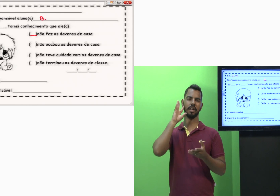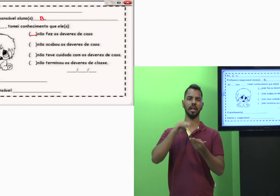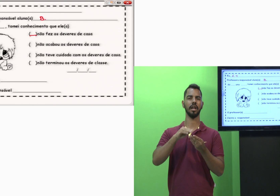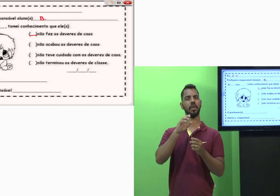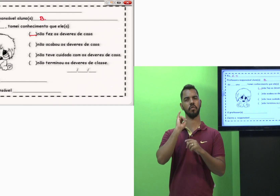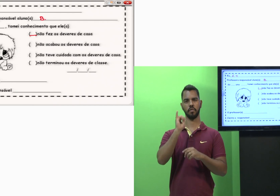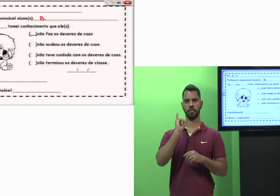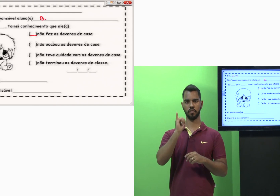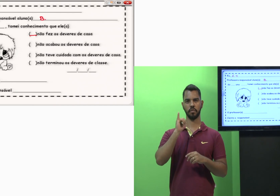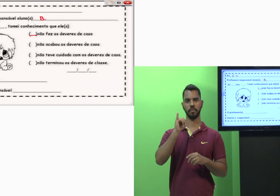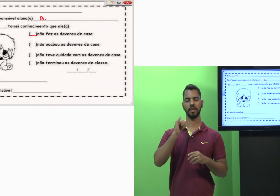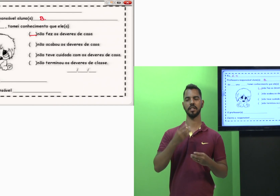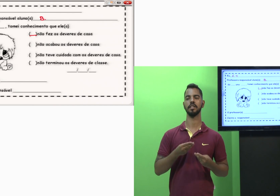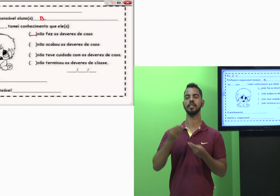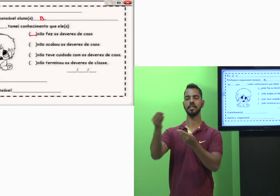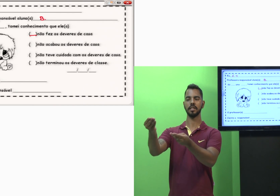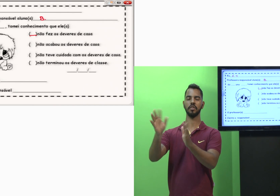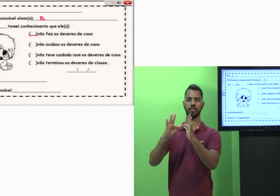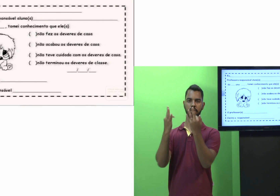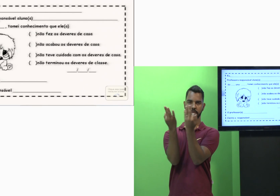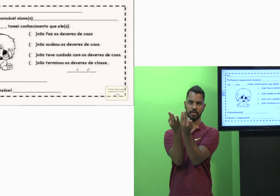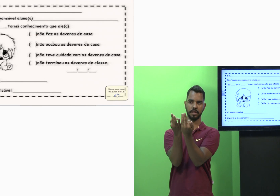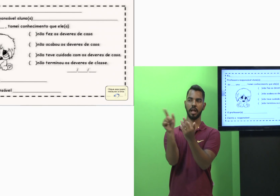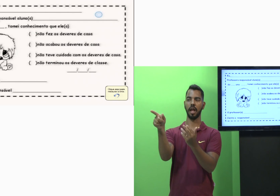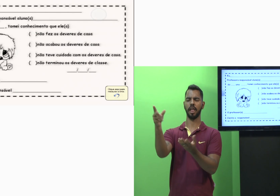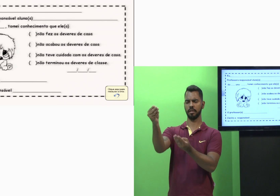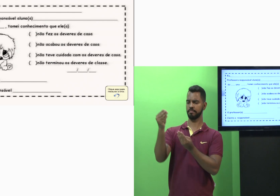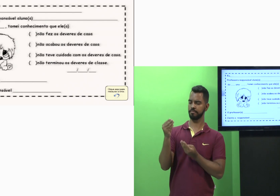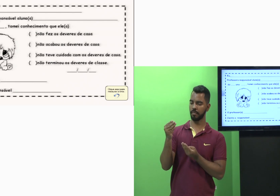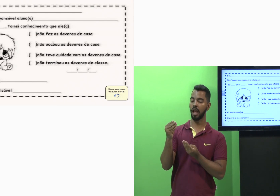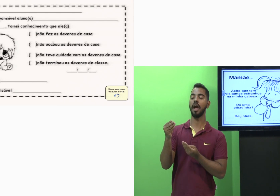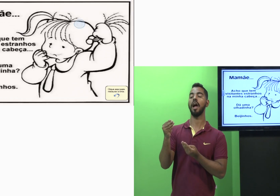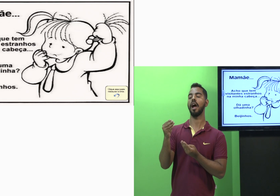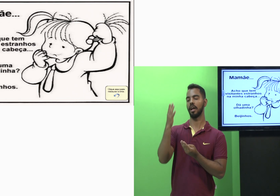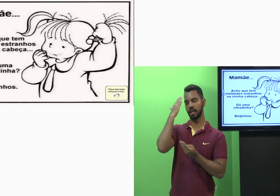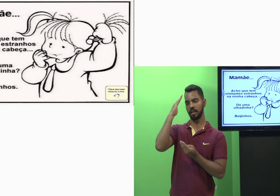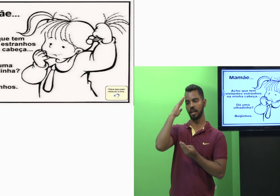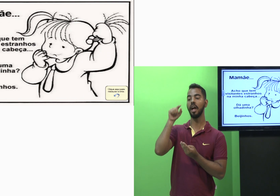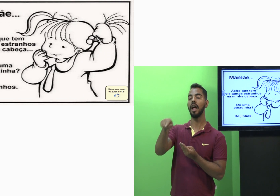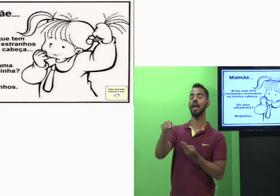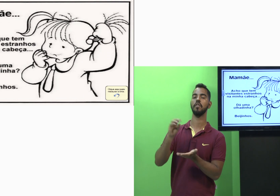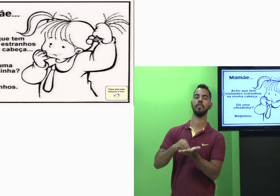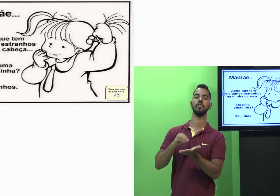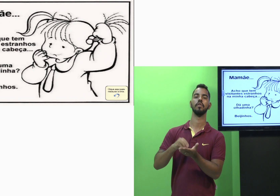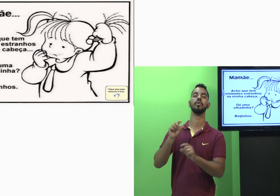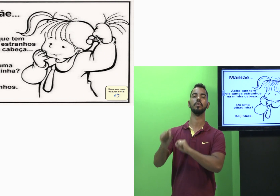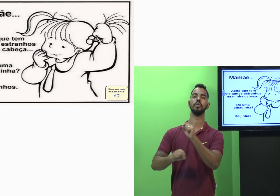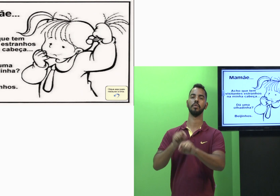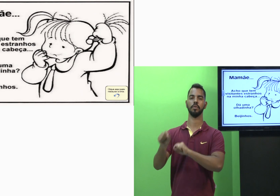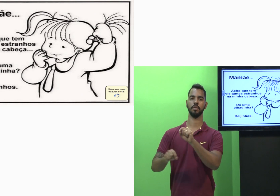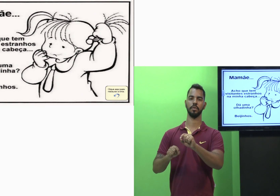da família, do responsável pela criança. Aqui nós temos um